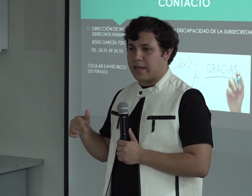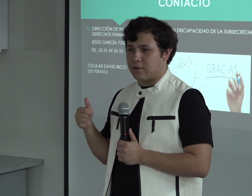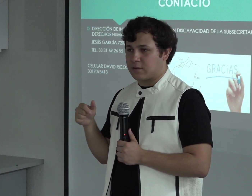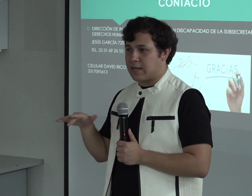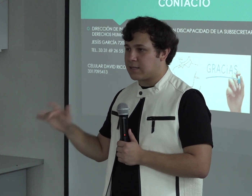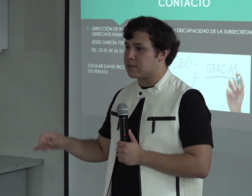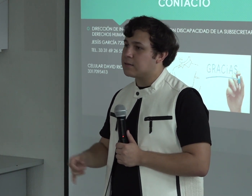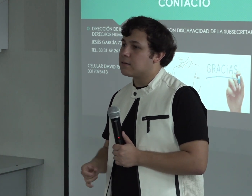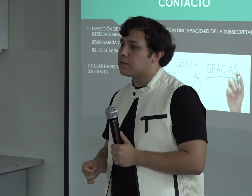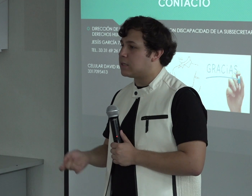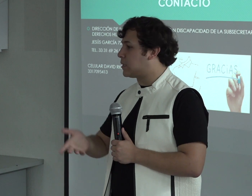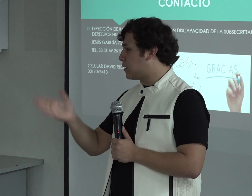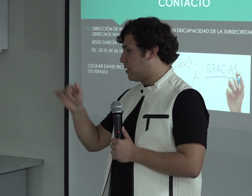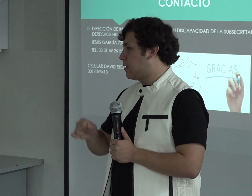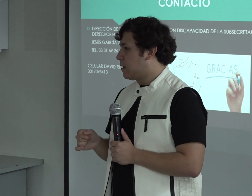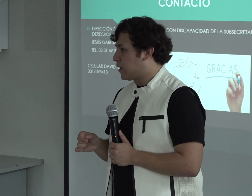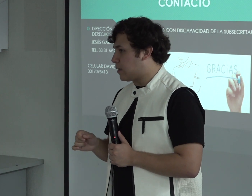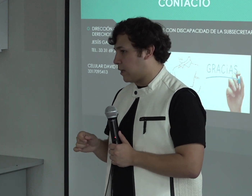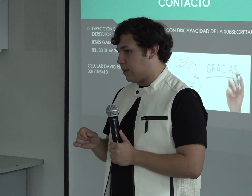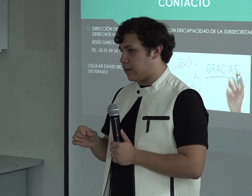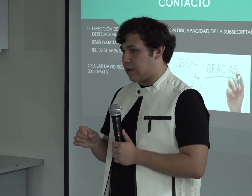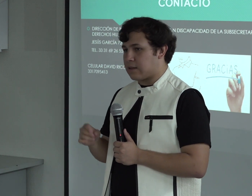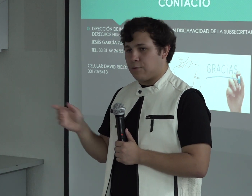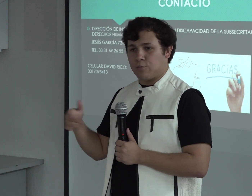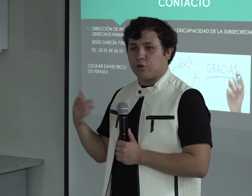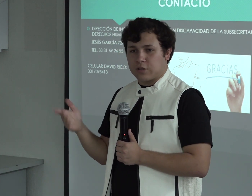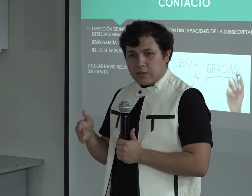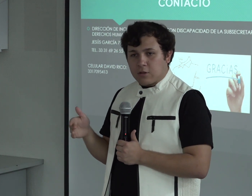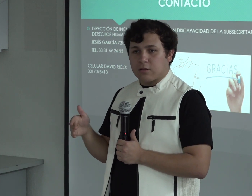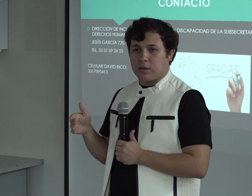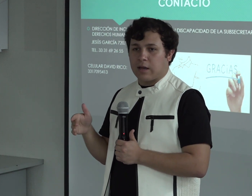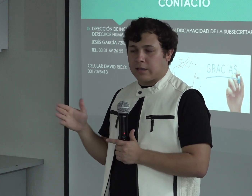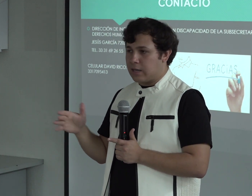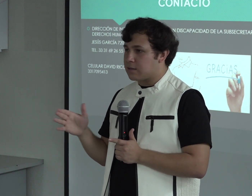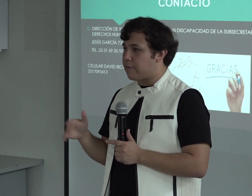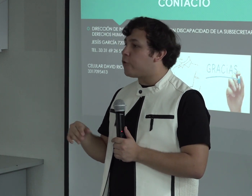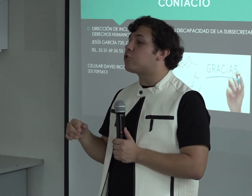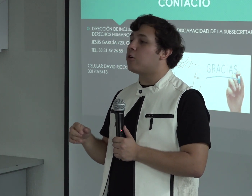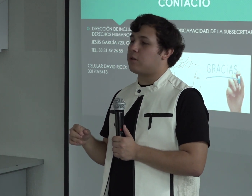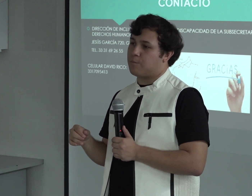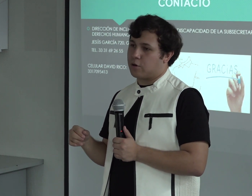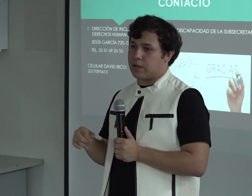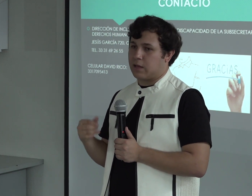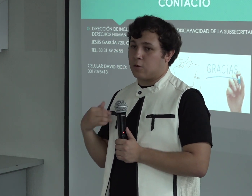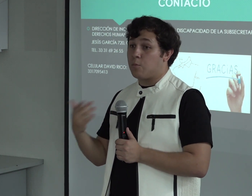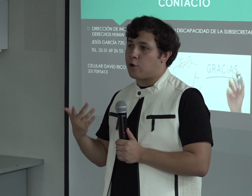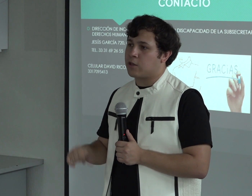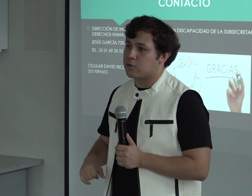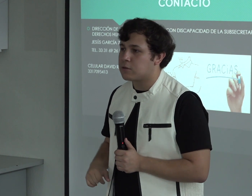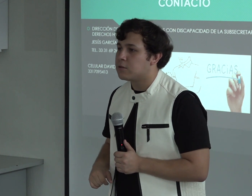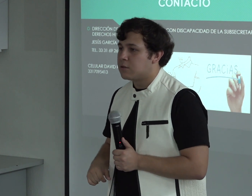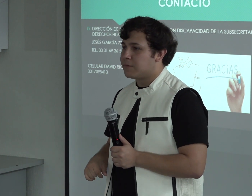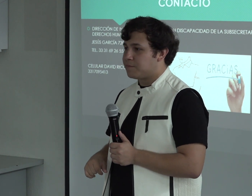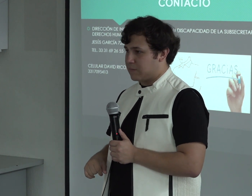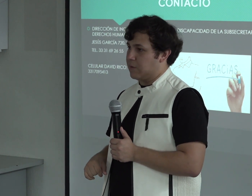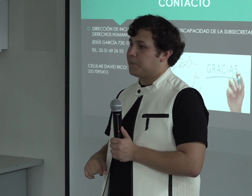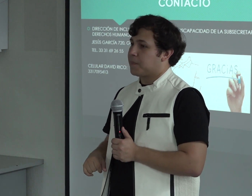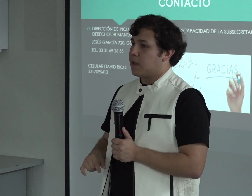cumpleaños, gracias, etcétera. ¿Qué quiere decir? Estamos muy contentos aquí en esta foto porque cumplo años, ¿no?